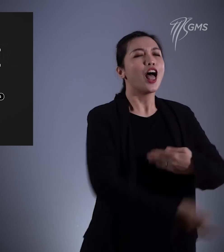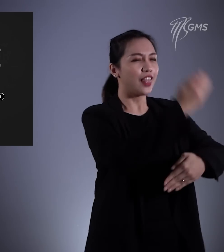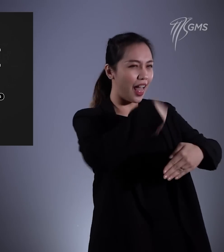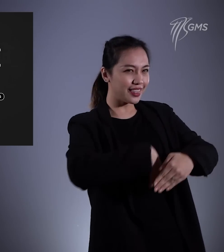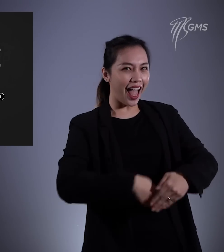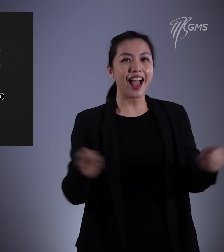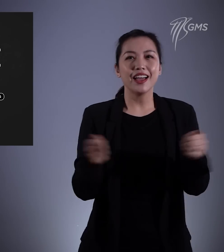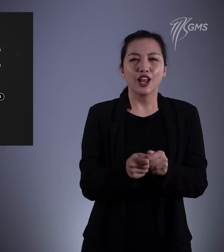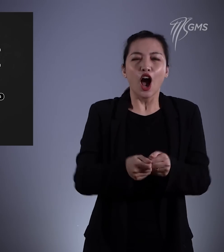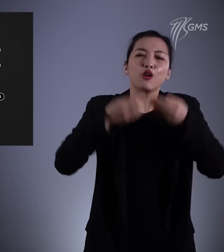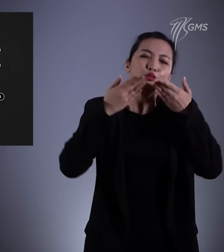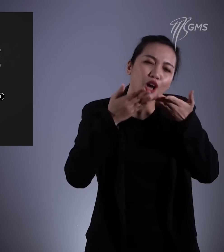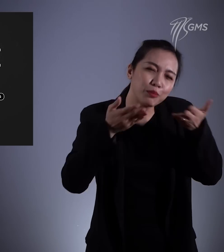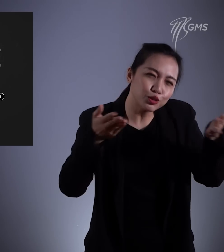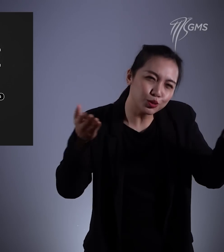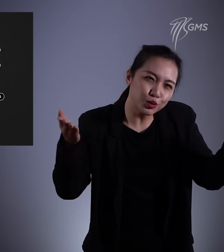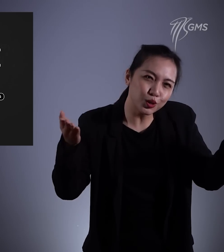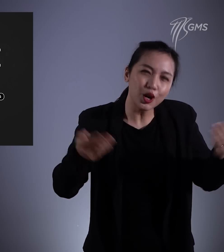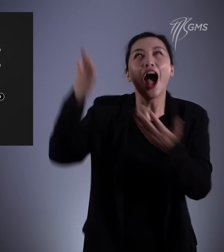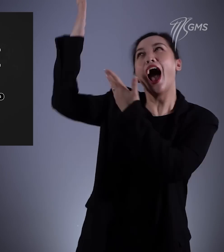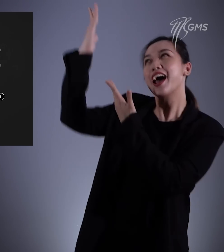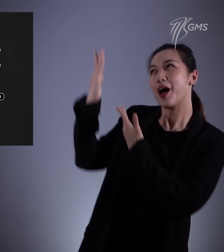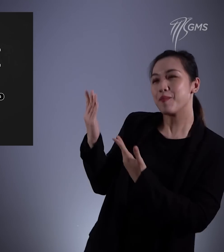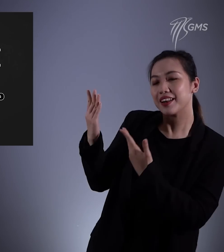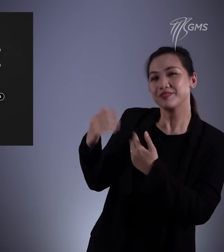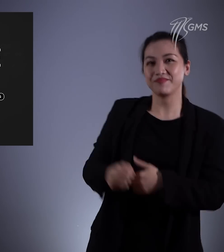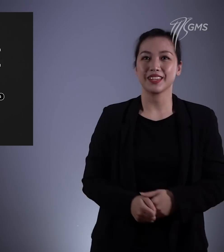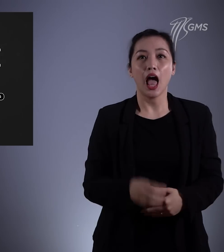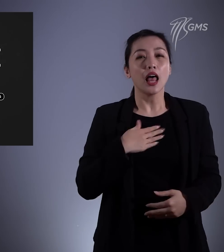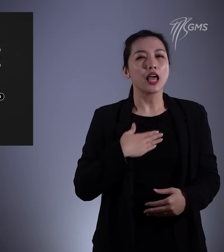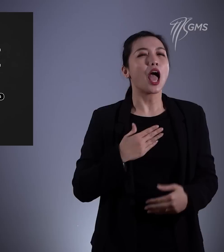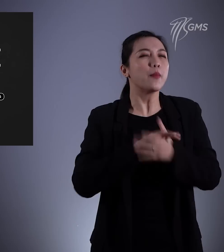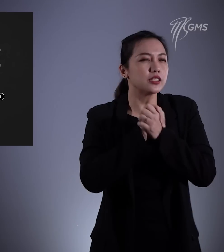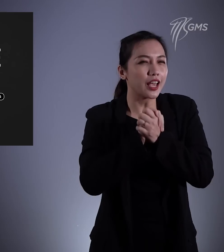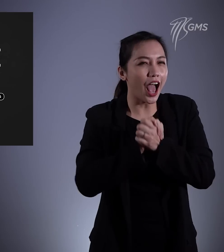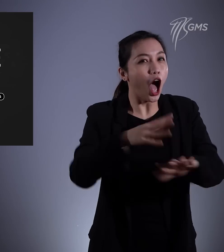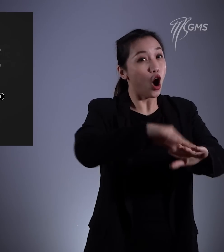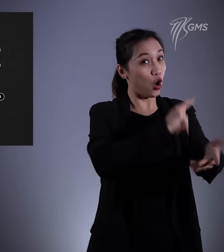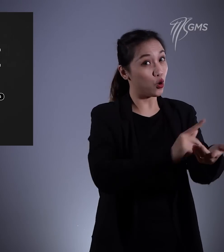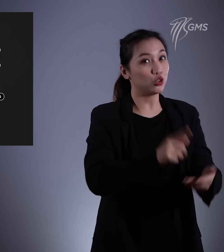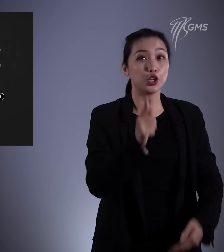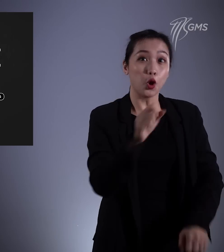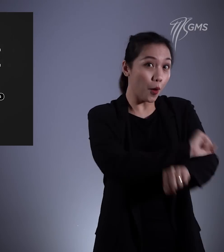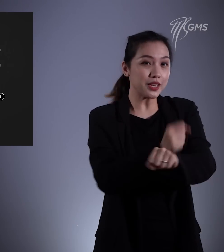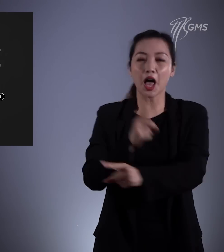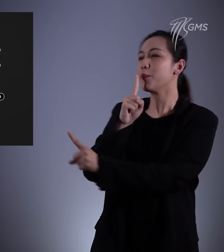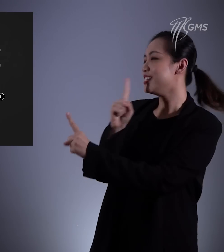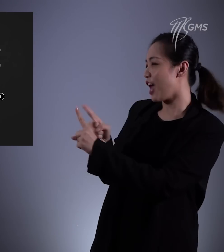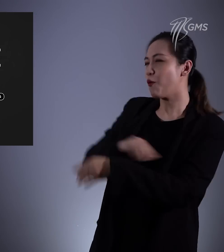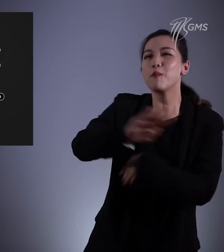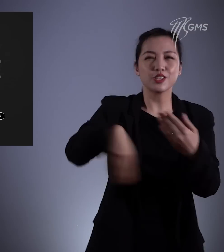postur yang terbaik, datang dengan ekspektasi. Saya percaya Roh Kudus akan menjawab segala kebutuhan